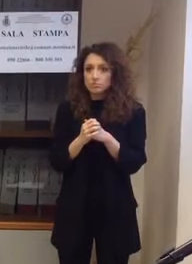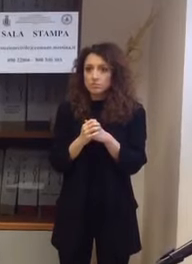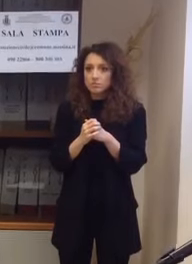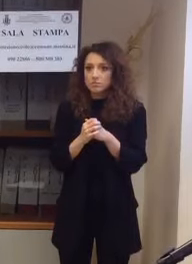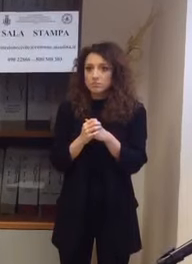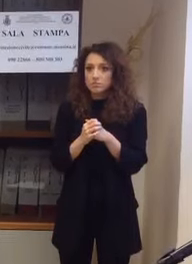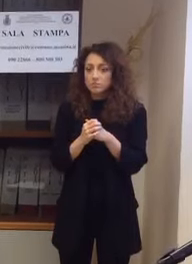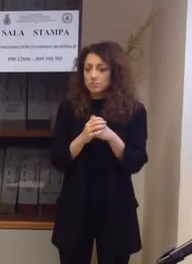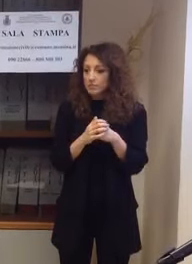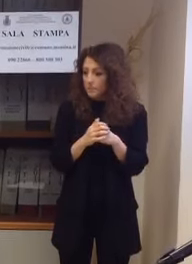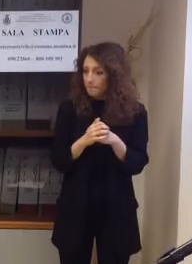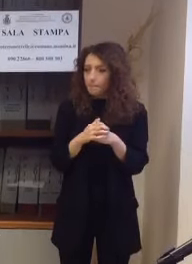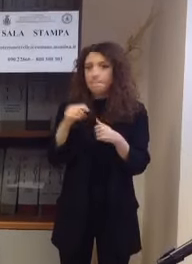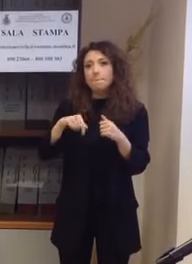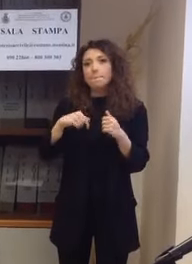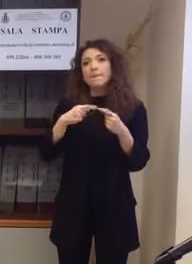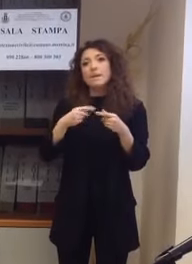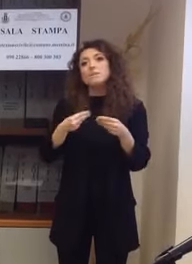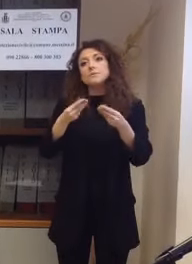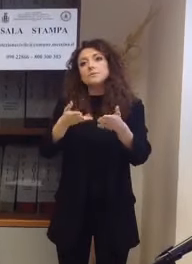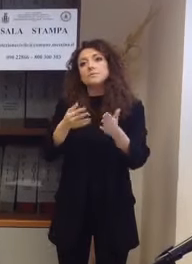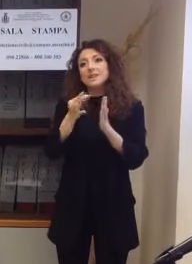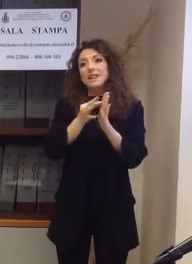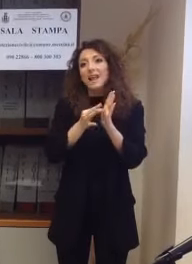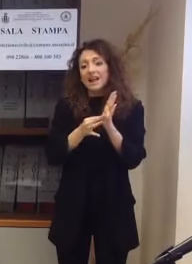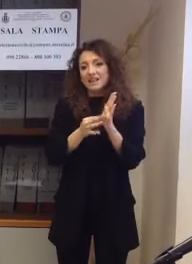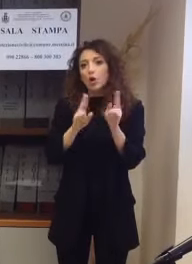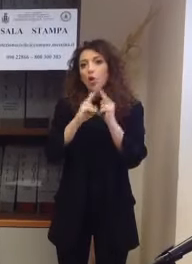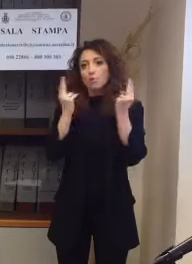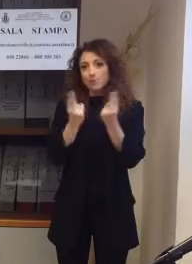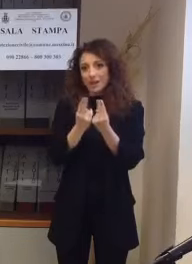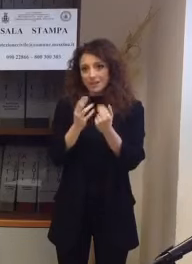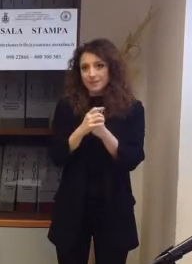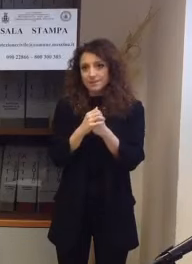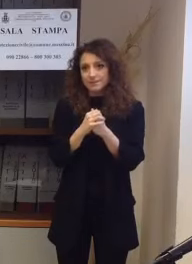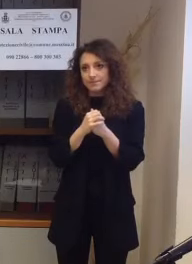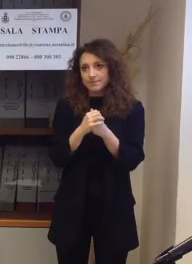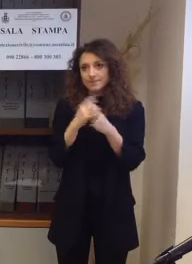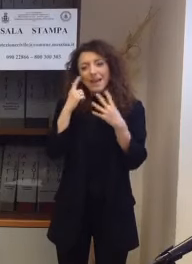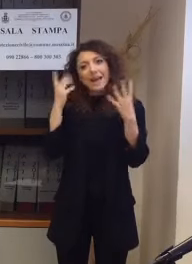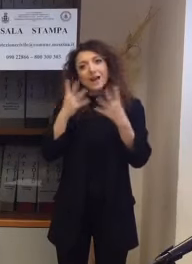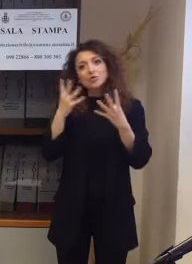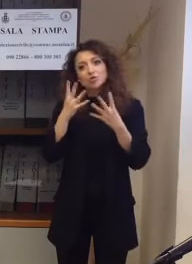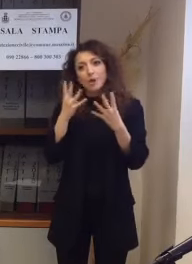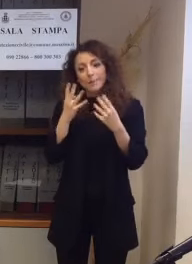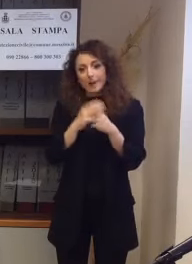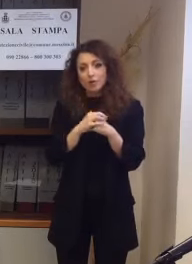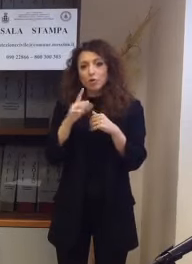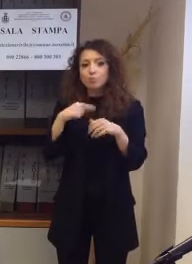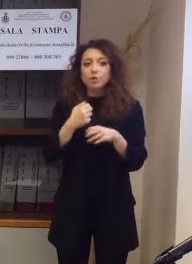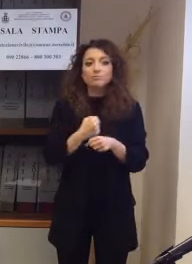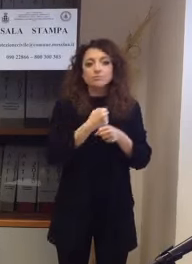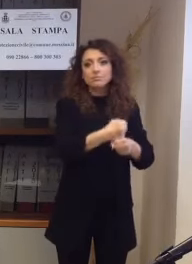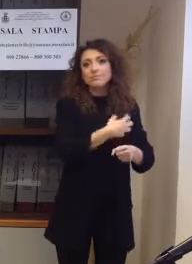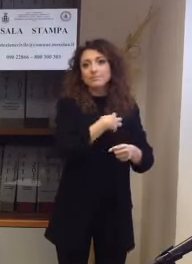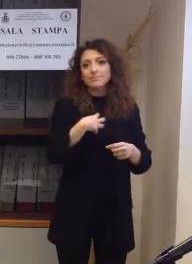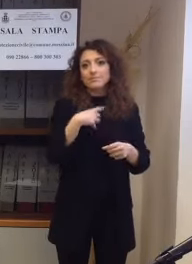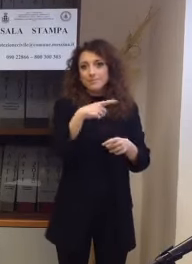vi fornisco ora i dati completi della... e vi completo il ragionamento. E poi passo la parola a